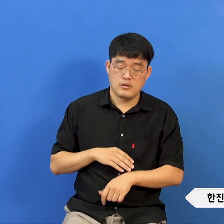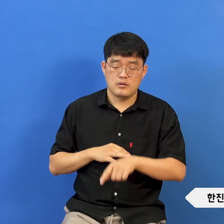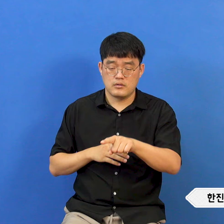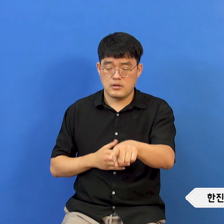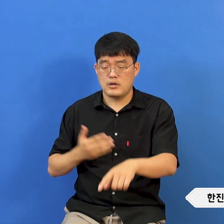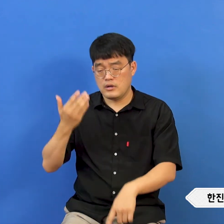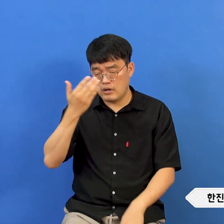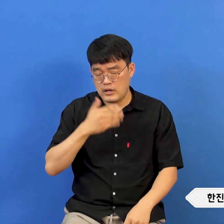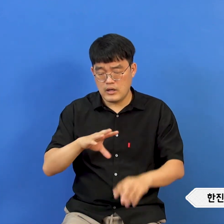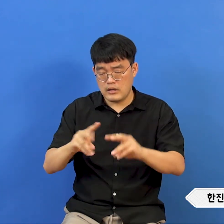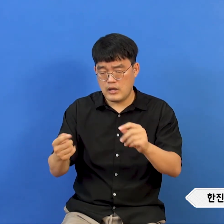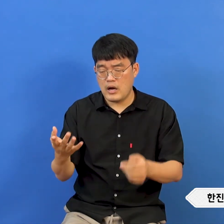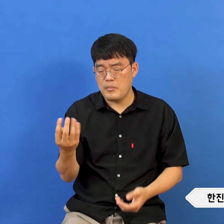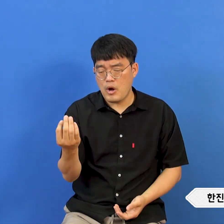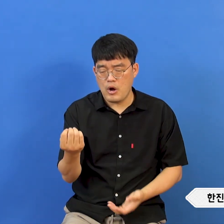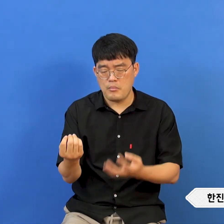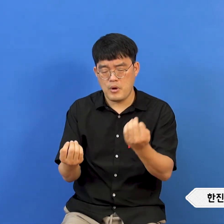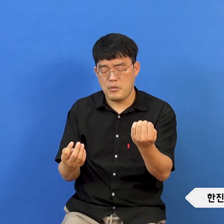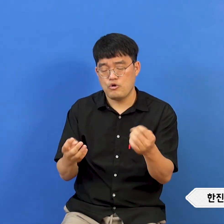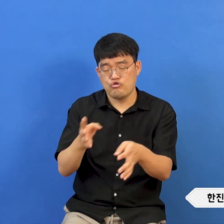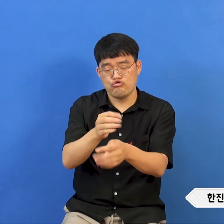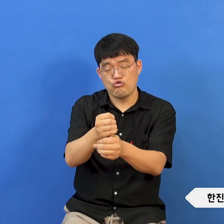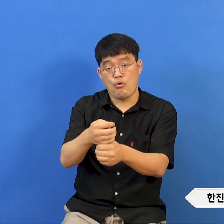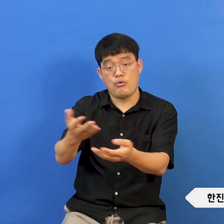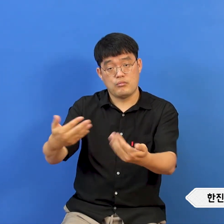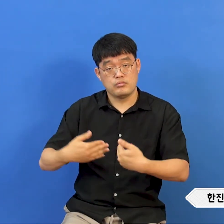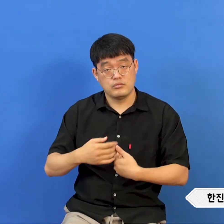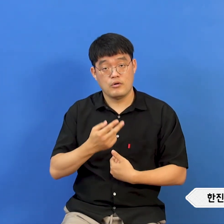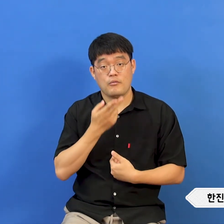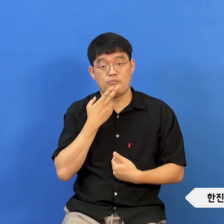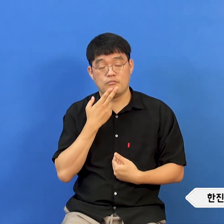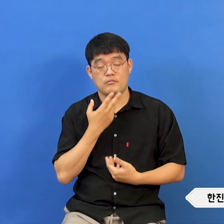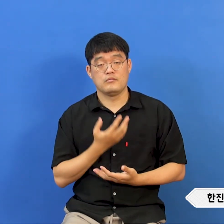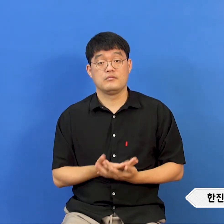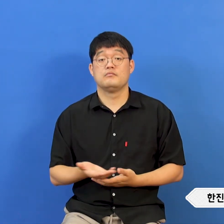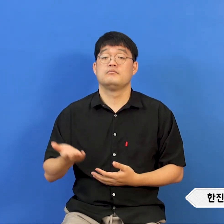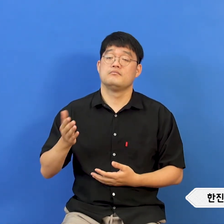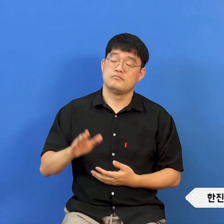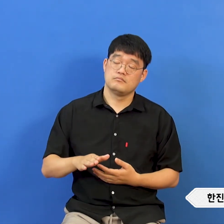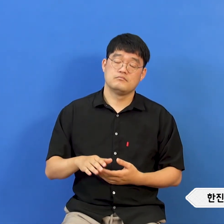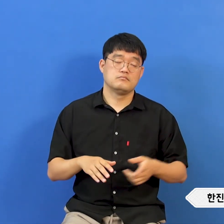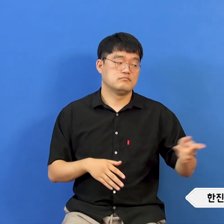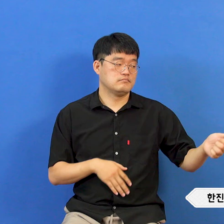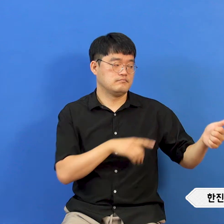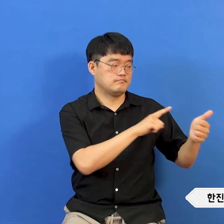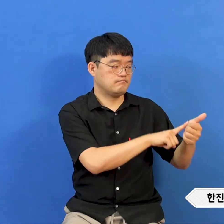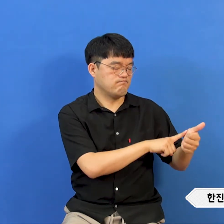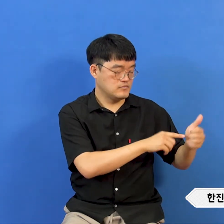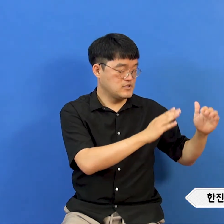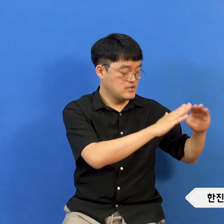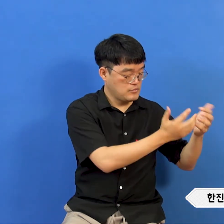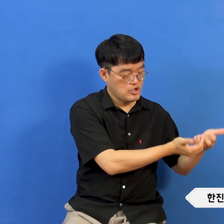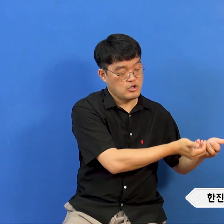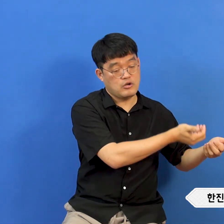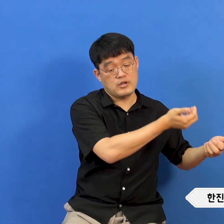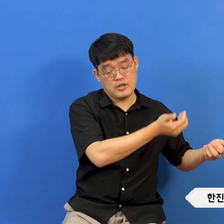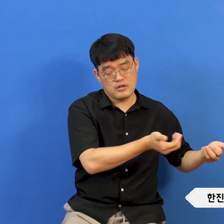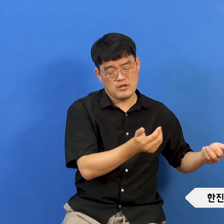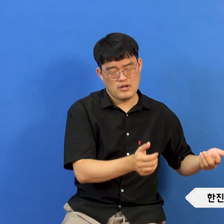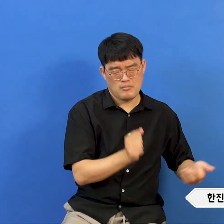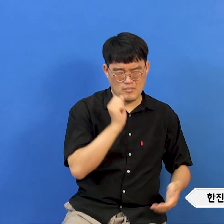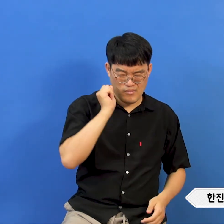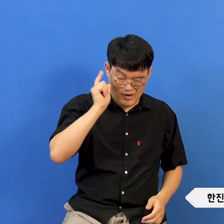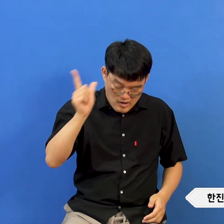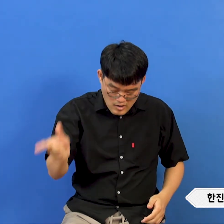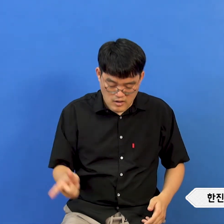몇 번지로 가라 그렇게까지는 말씀해 주시지 않았습니다. 그래서 아브라함은 이제 집을 떠나서 머나먼 순례의